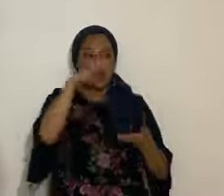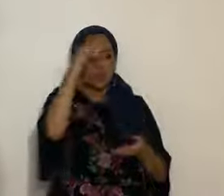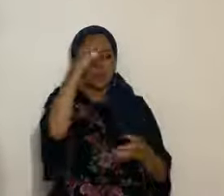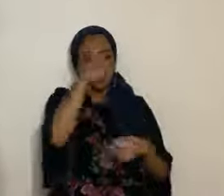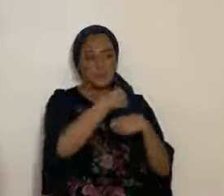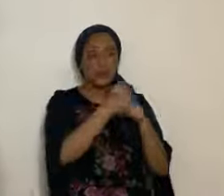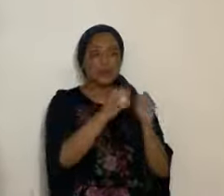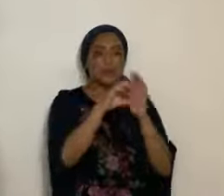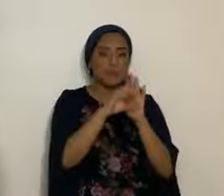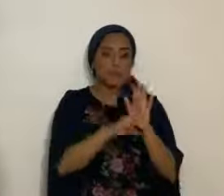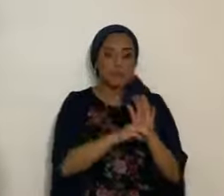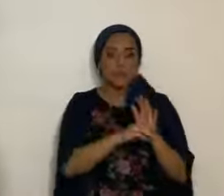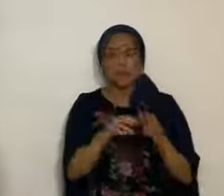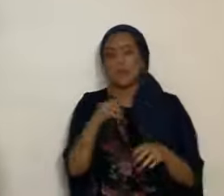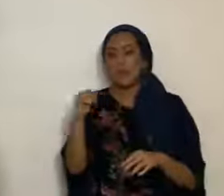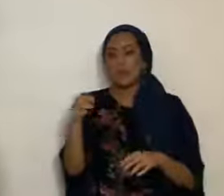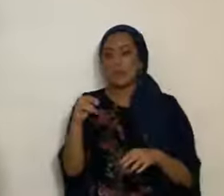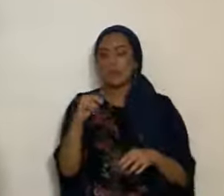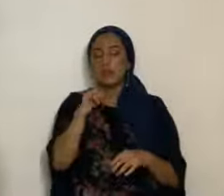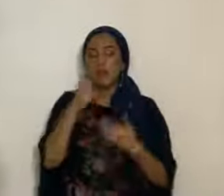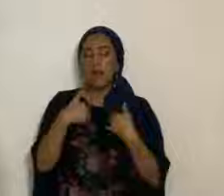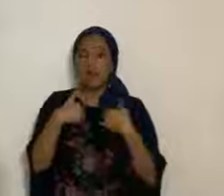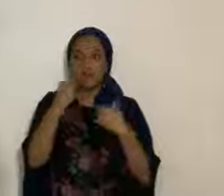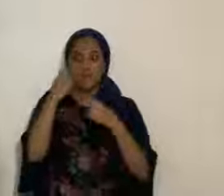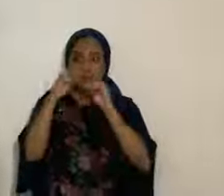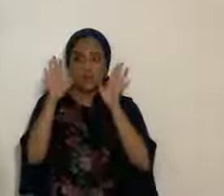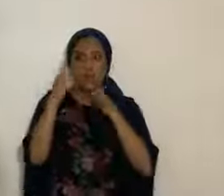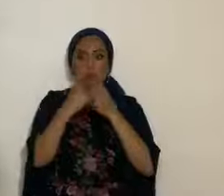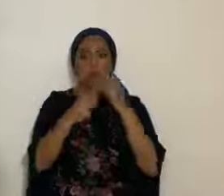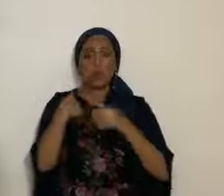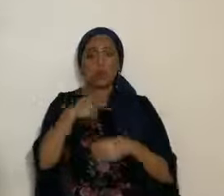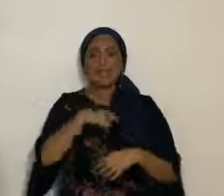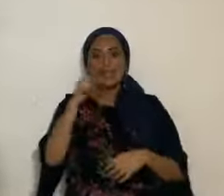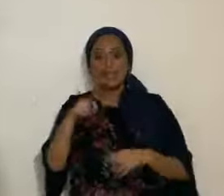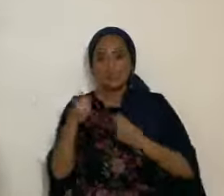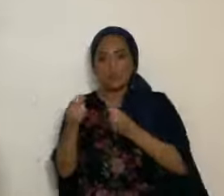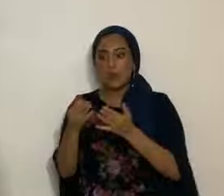hombres y no tener claro qué es lo que debemos hacer y cómo debemos de hacerlo.